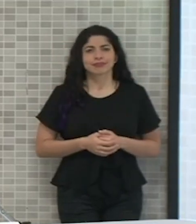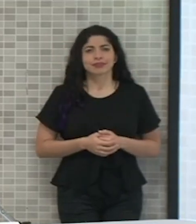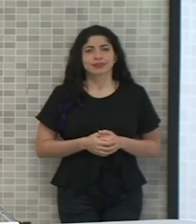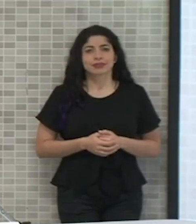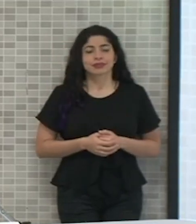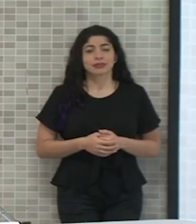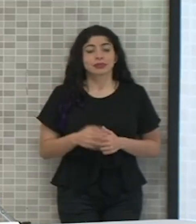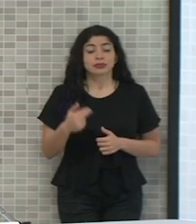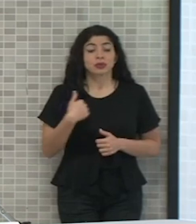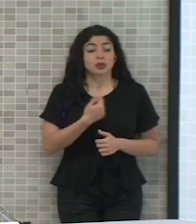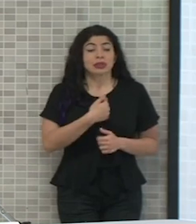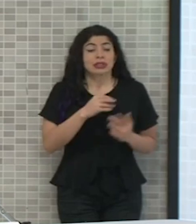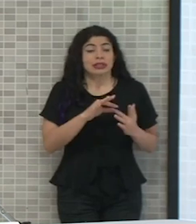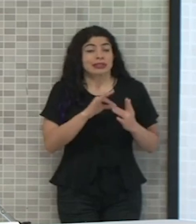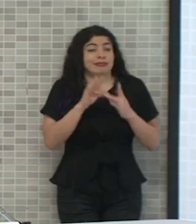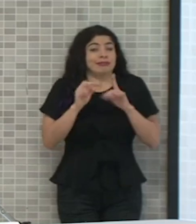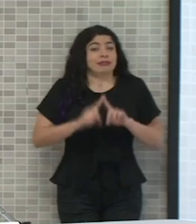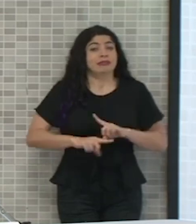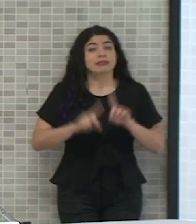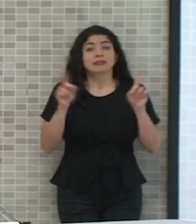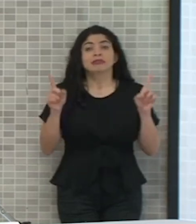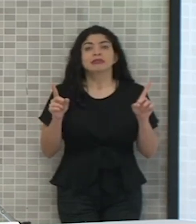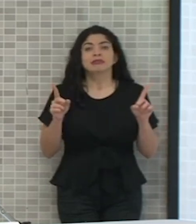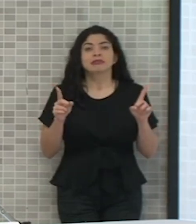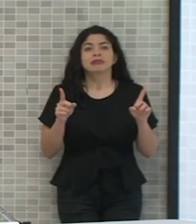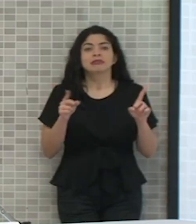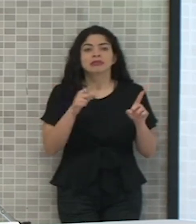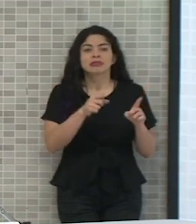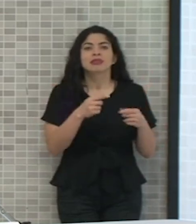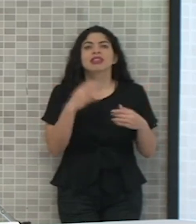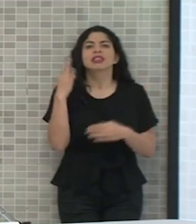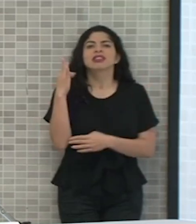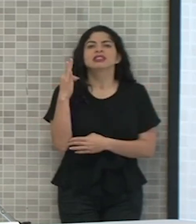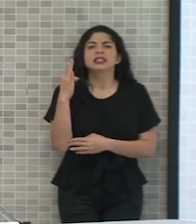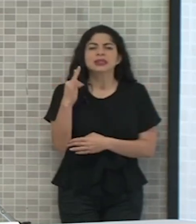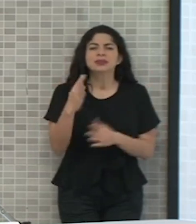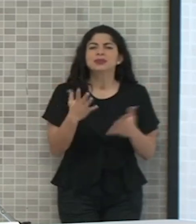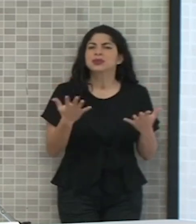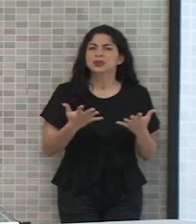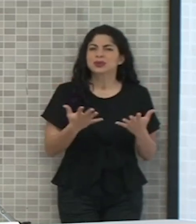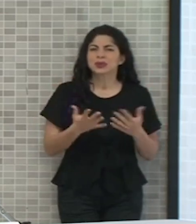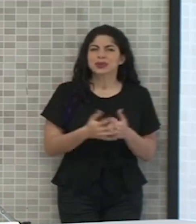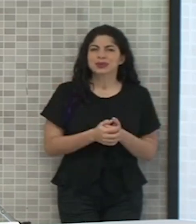De nuestro excepcionalismo da testimonio